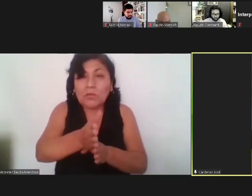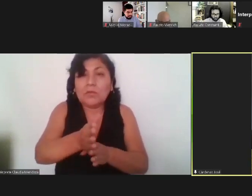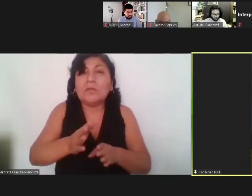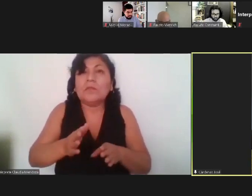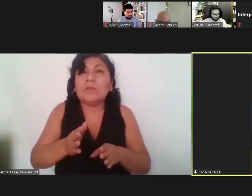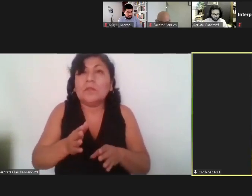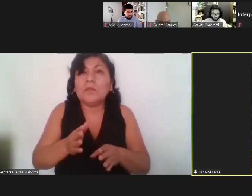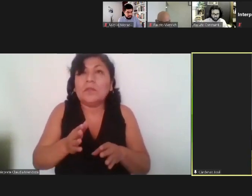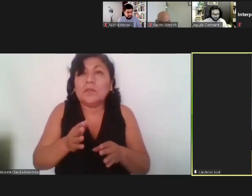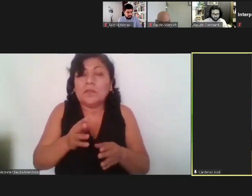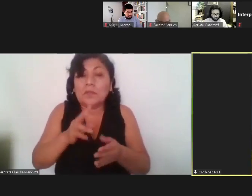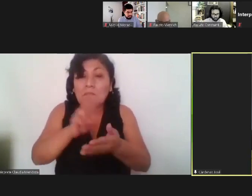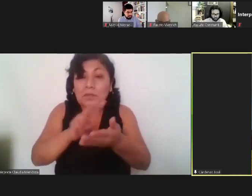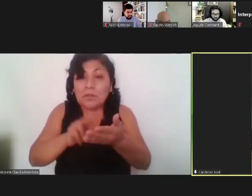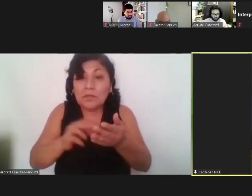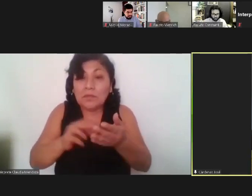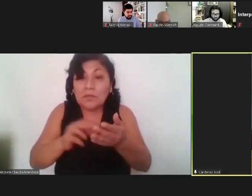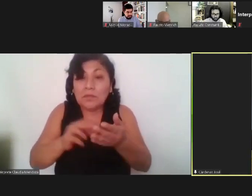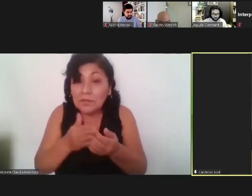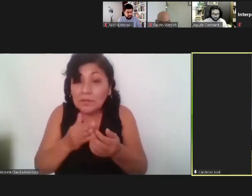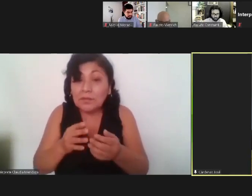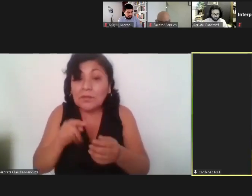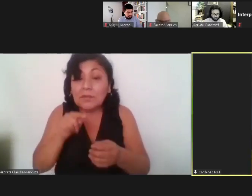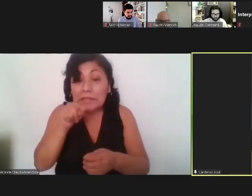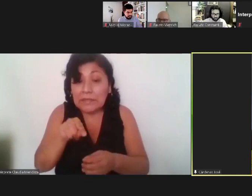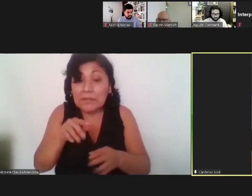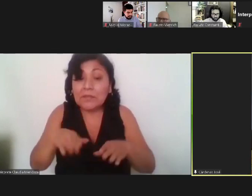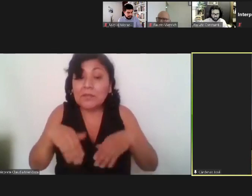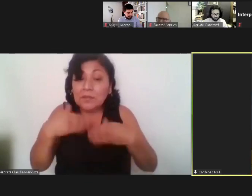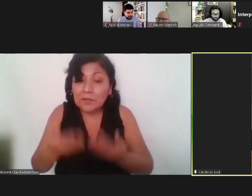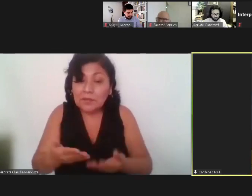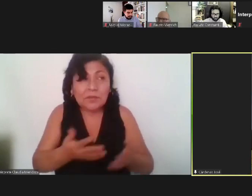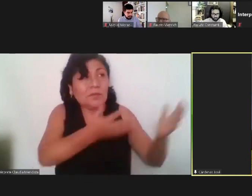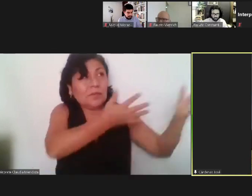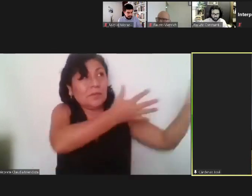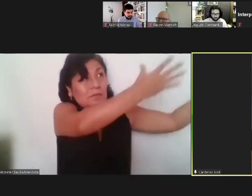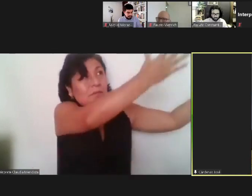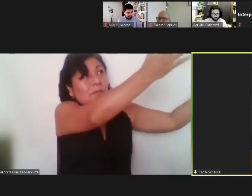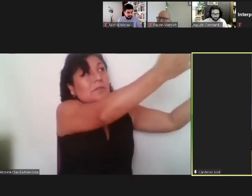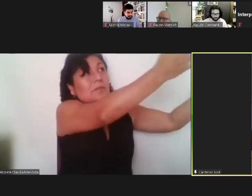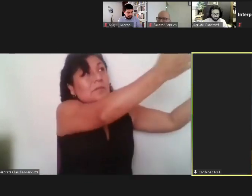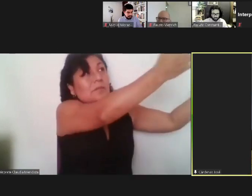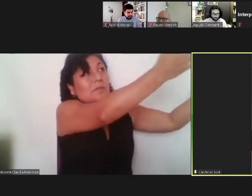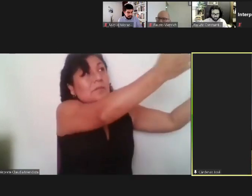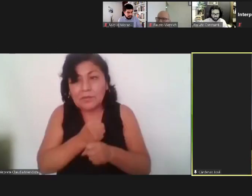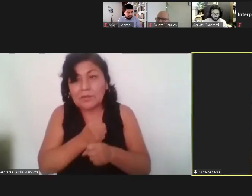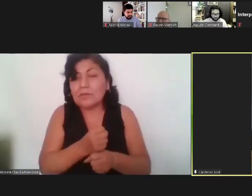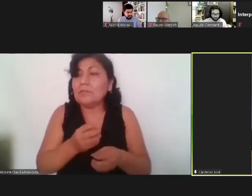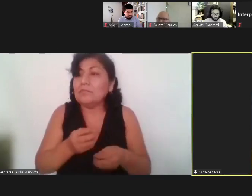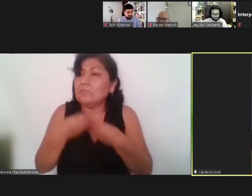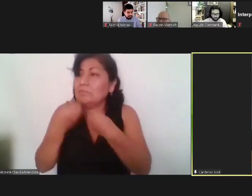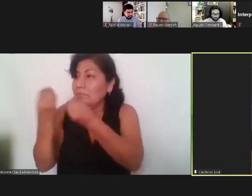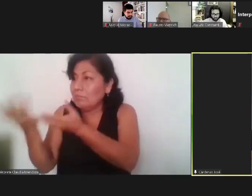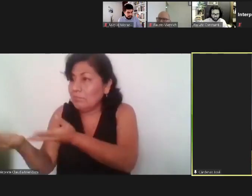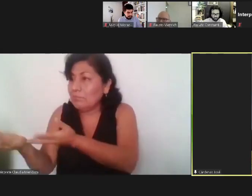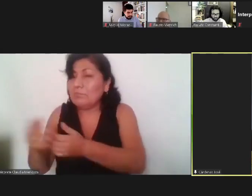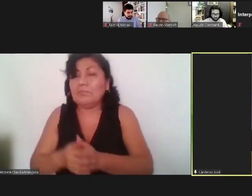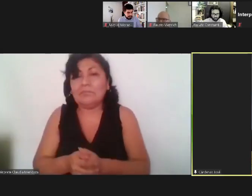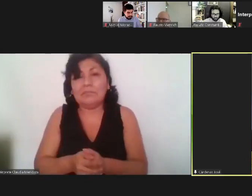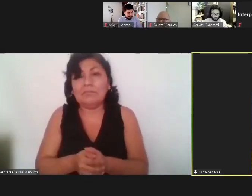la cultura peruana para que las personas con discapacidad intelectual pudieran disfrutarlo, ¿no? Es